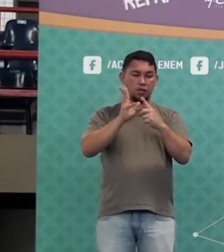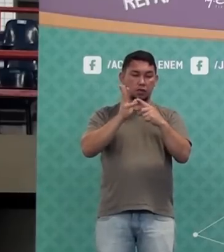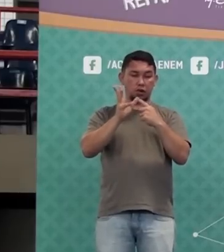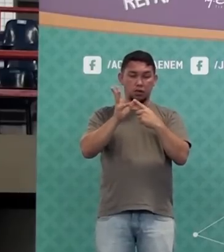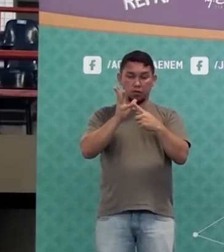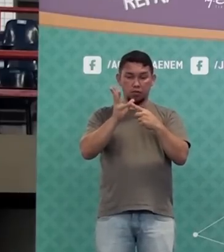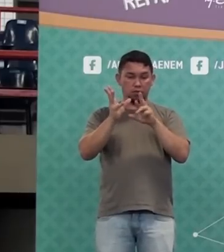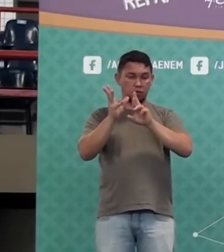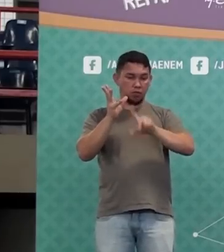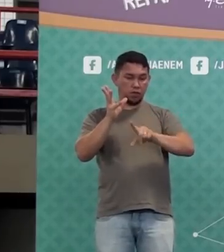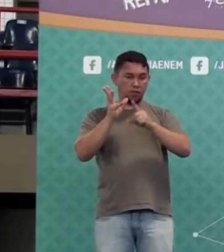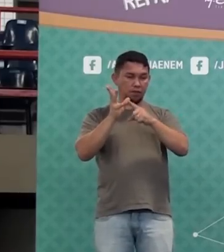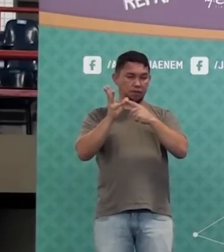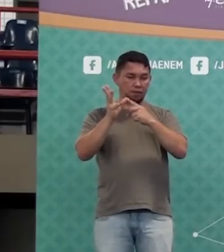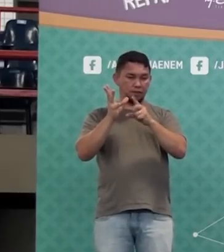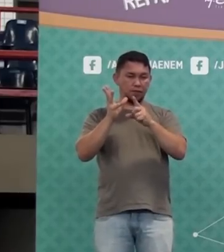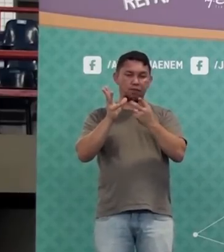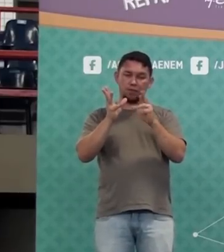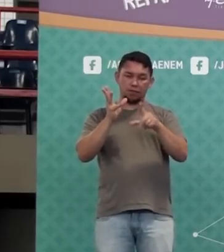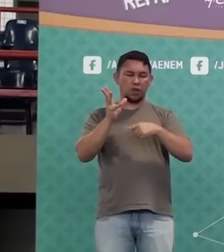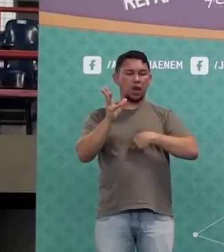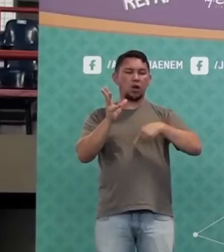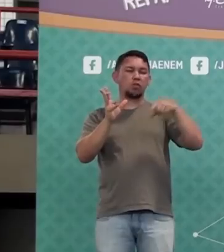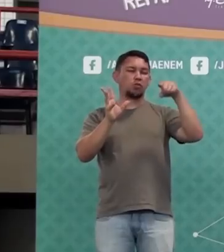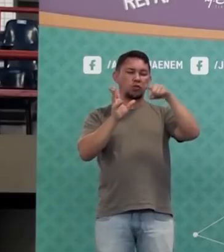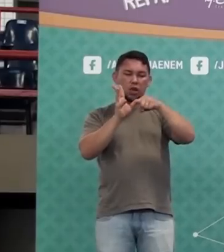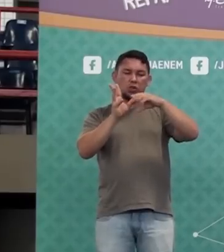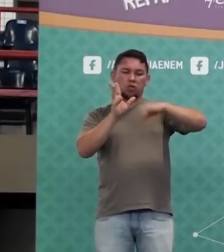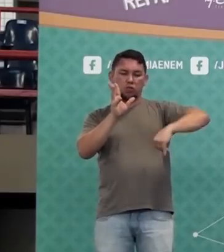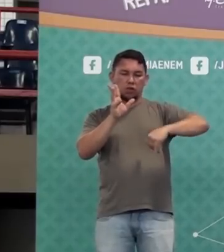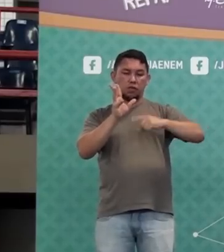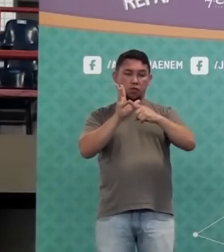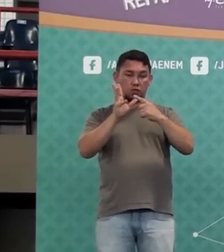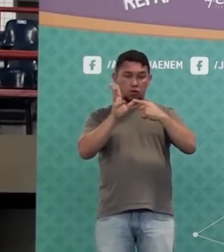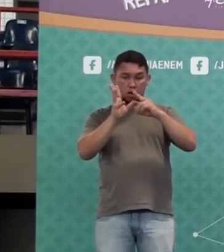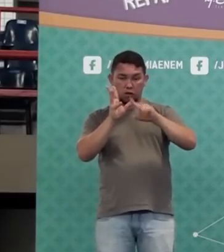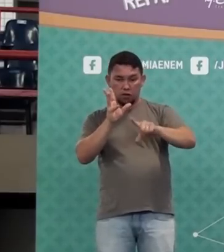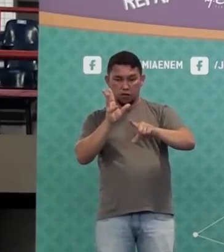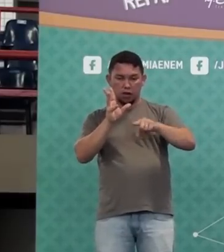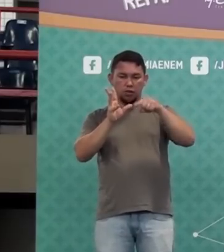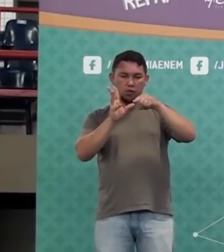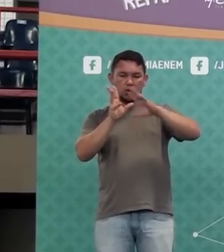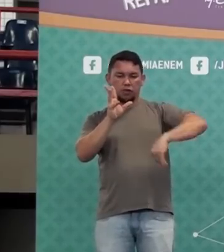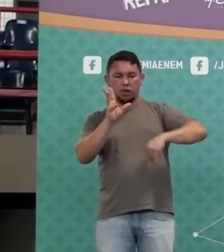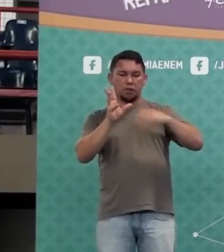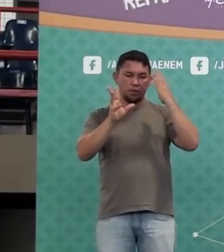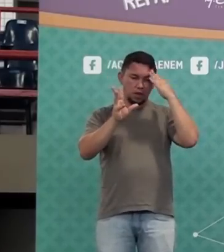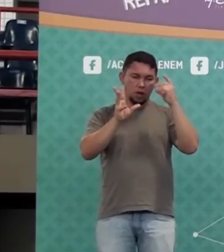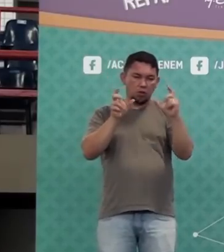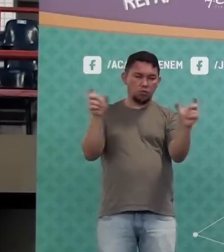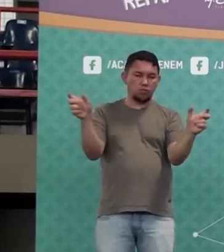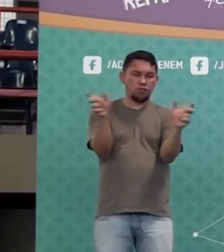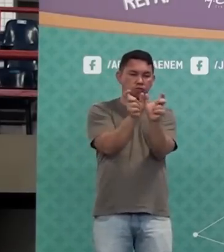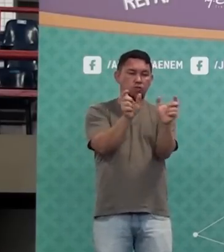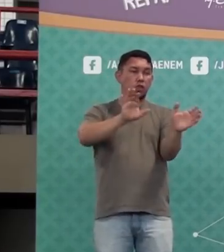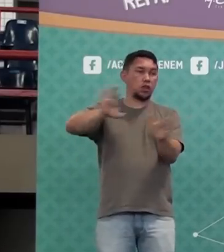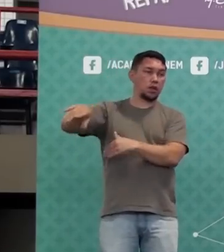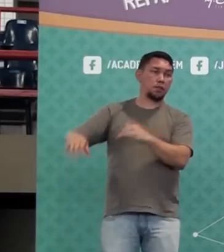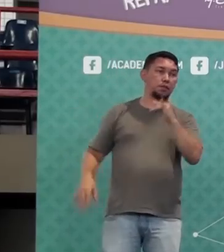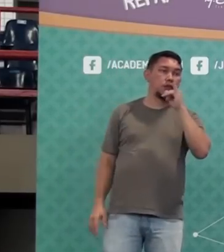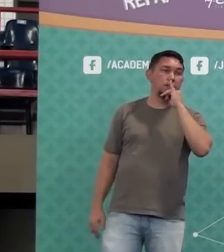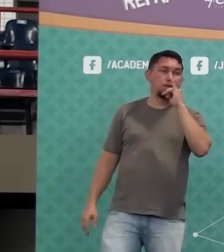Termina com vogal, a palavra seguinte começa com vogal e as vogais são diferentes. Olhe, eu tenho,